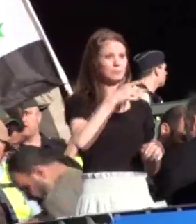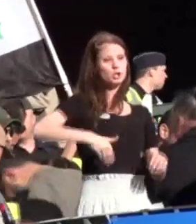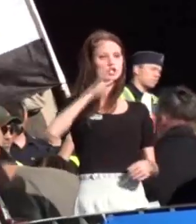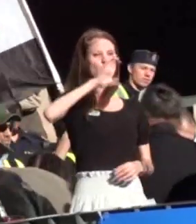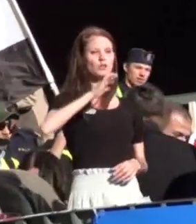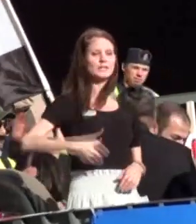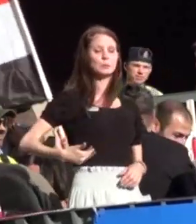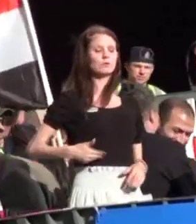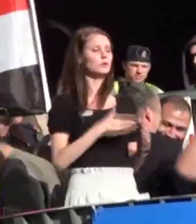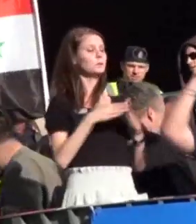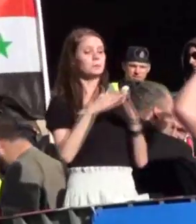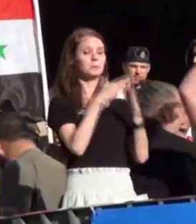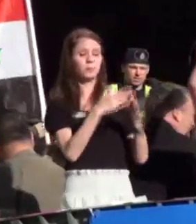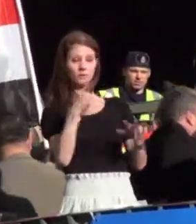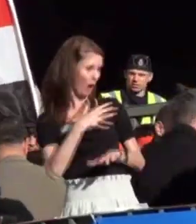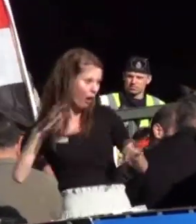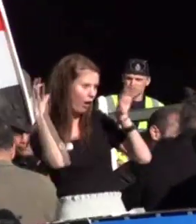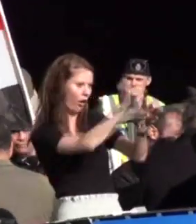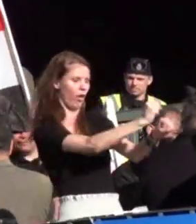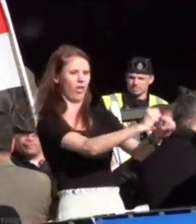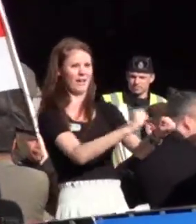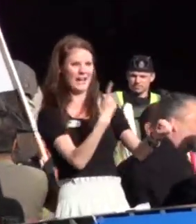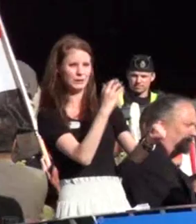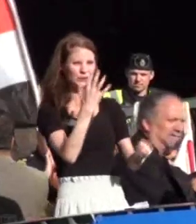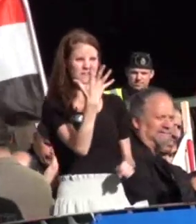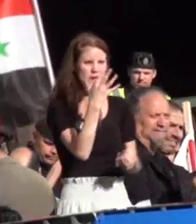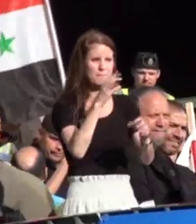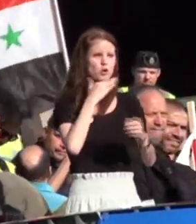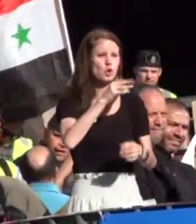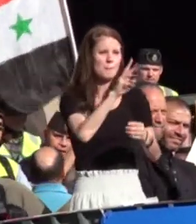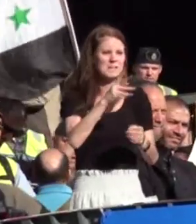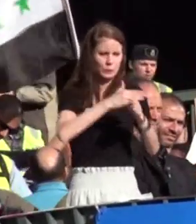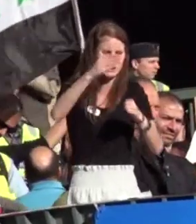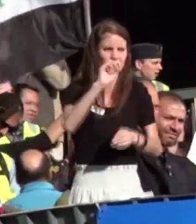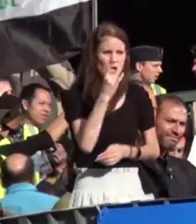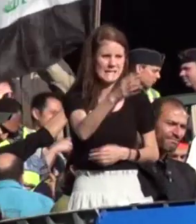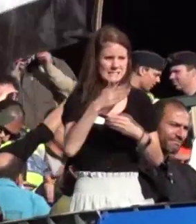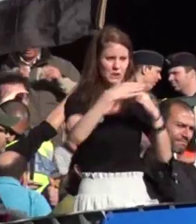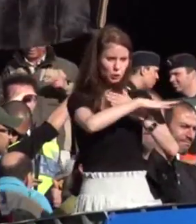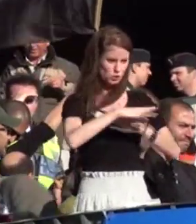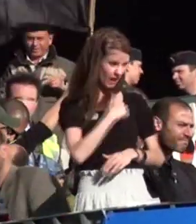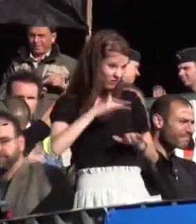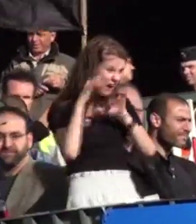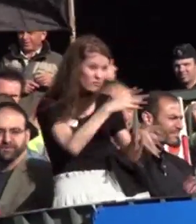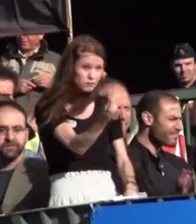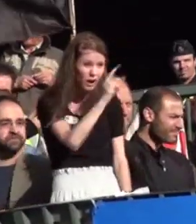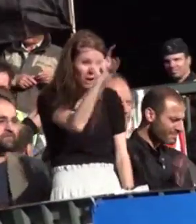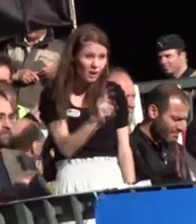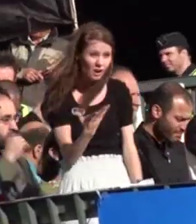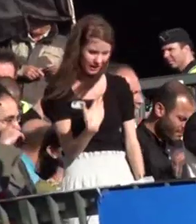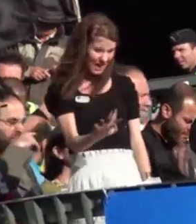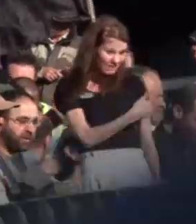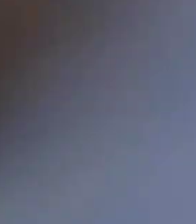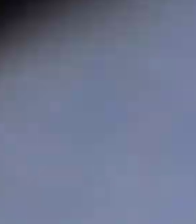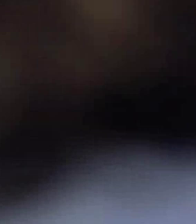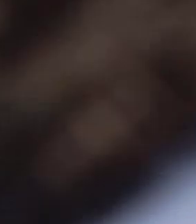söndagsutflykt internationellt vatten 105 sjömil utanför Gazas kust och anföll dem? Var det vi